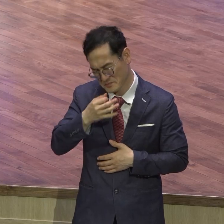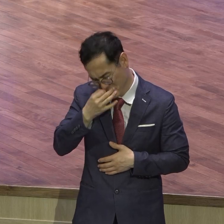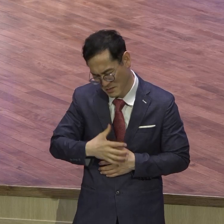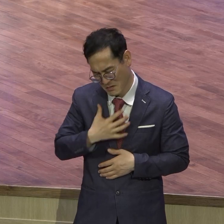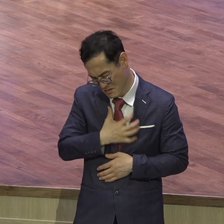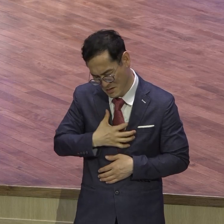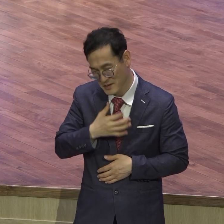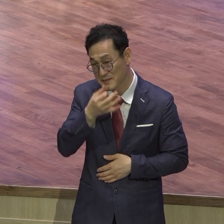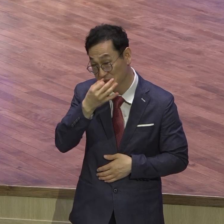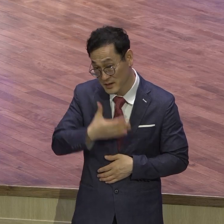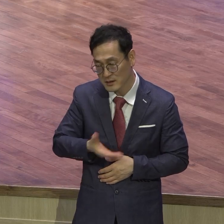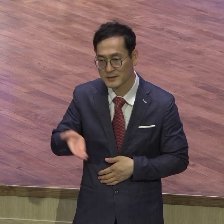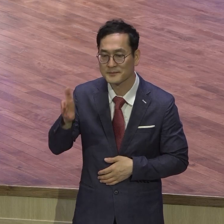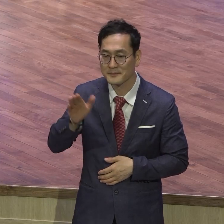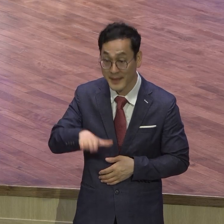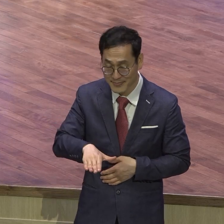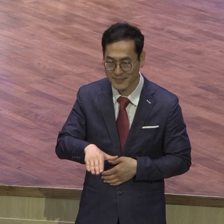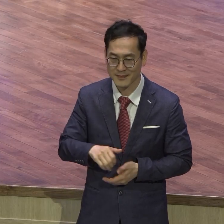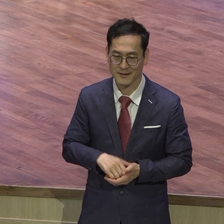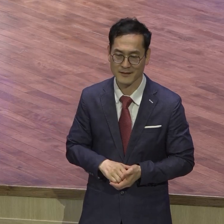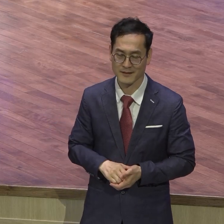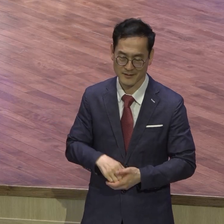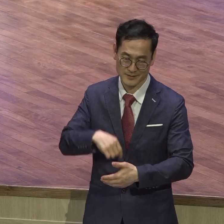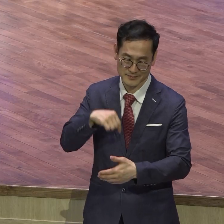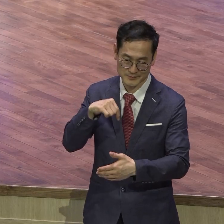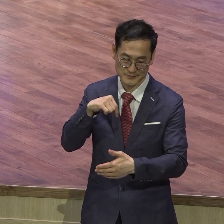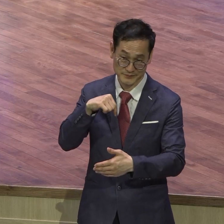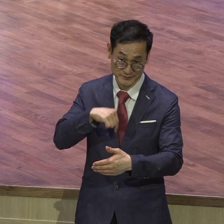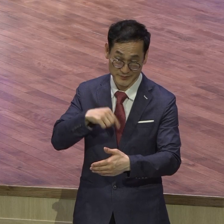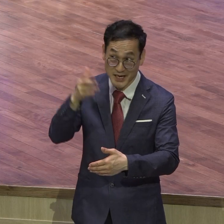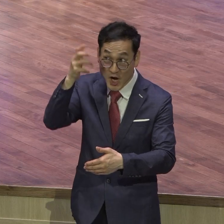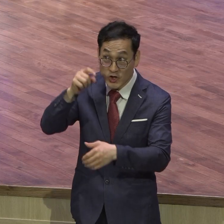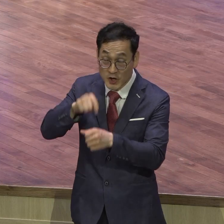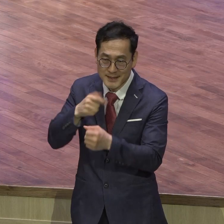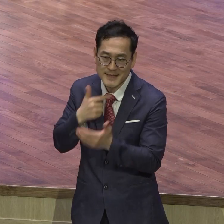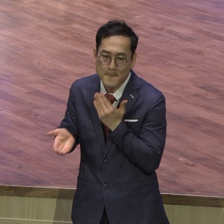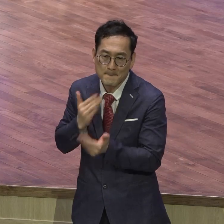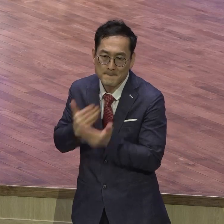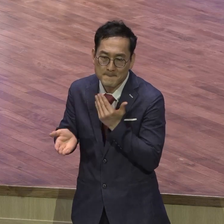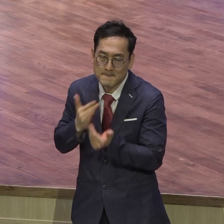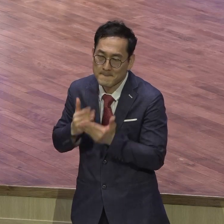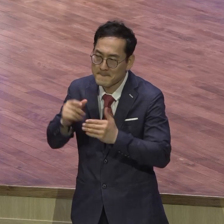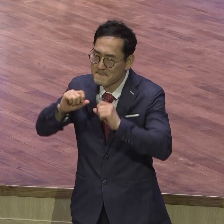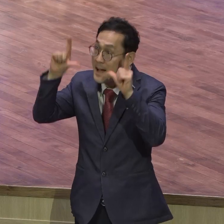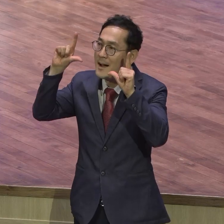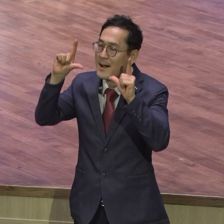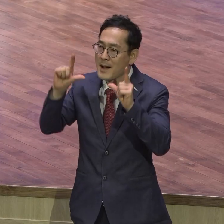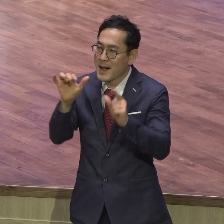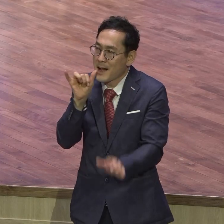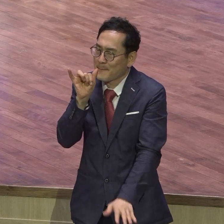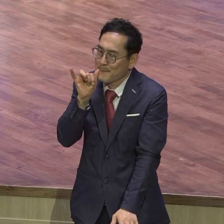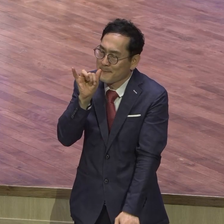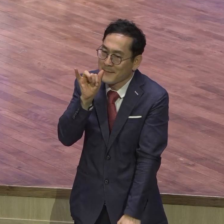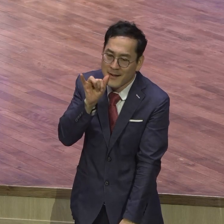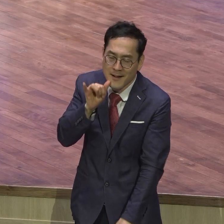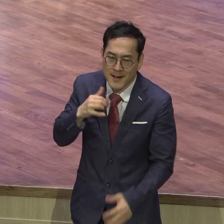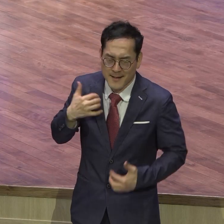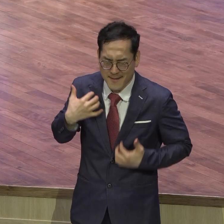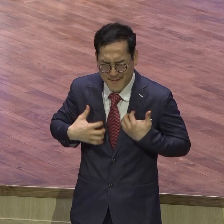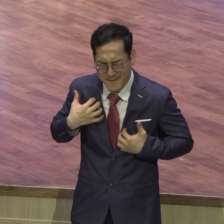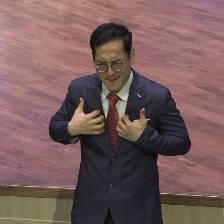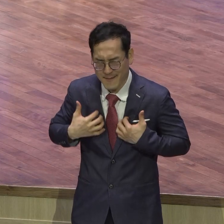그 어려움 속에 그 아픔 속에 그 속에 영점을 체험하니까 영점 맛을 보니까 계속했던 그 영점